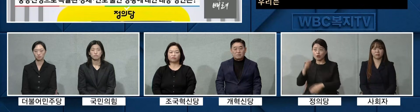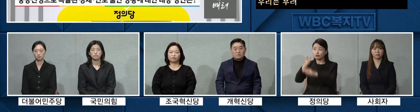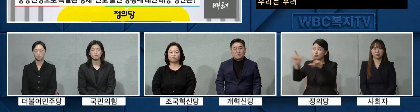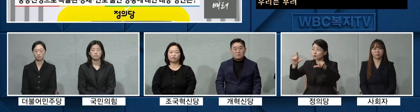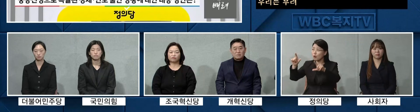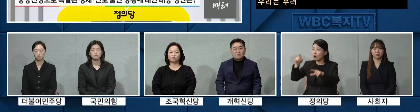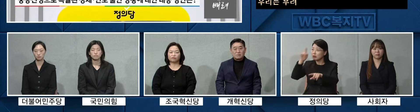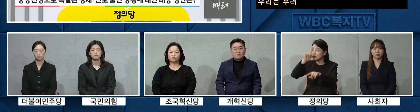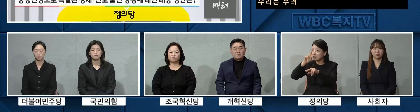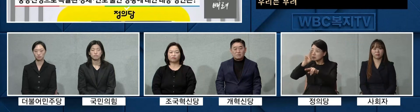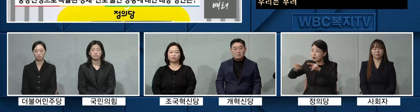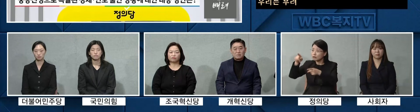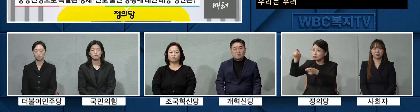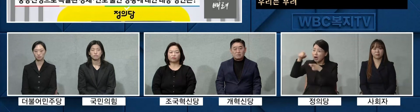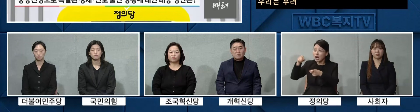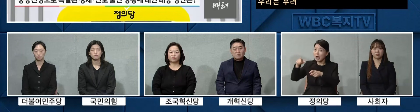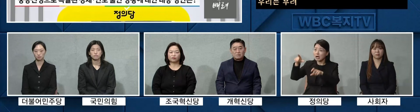한